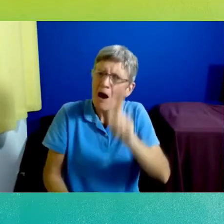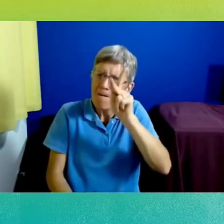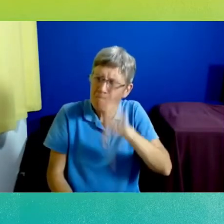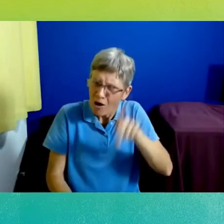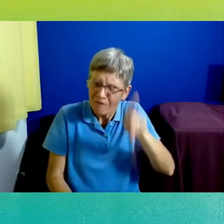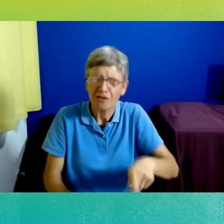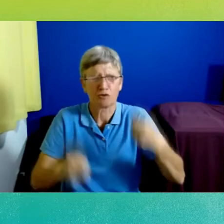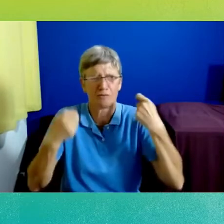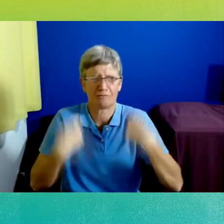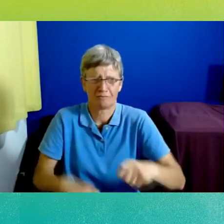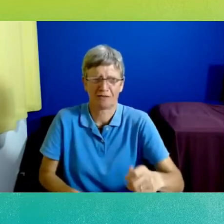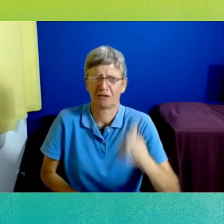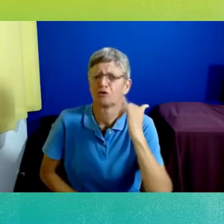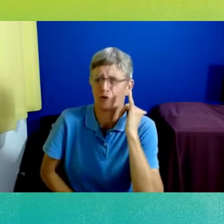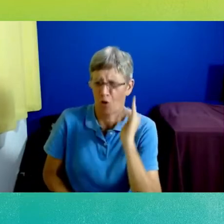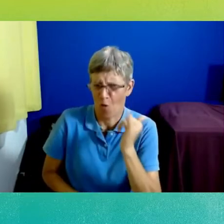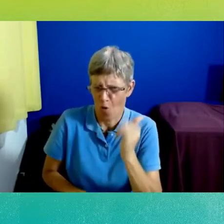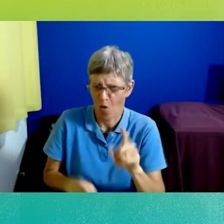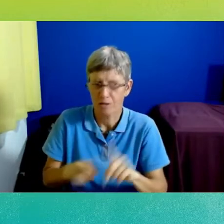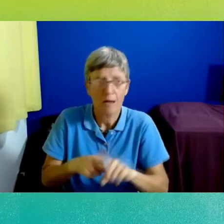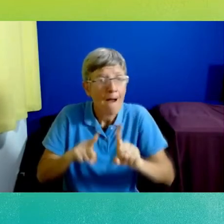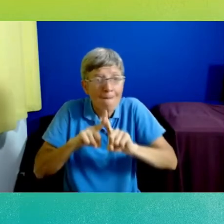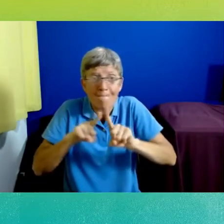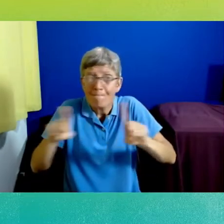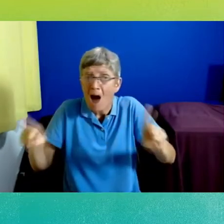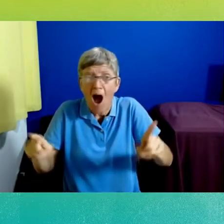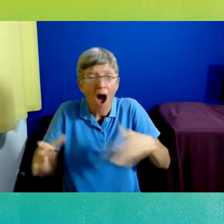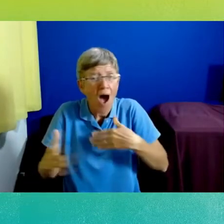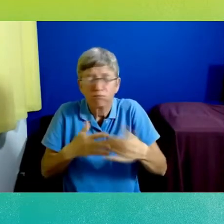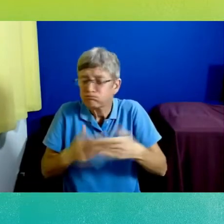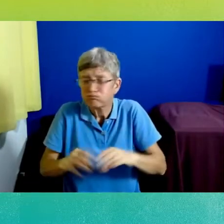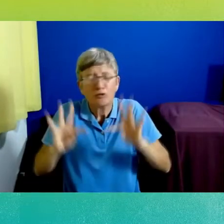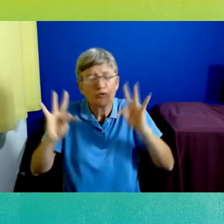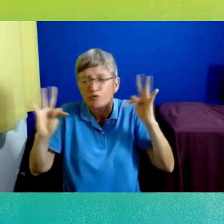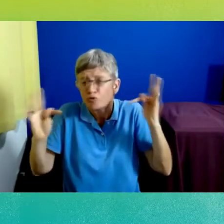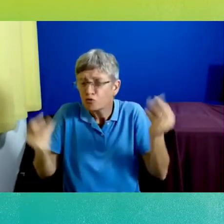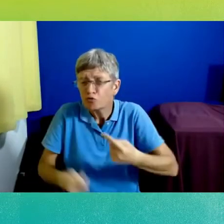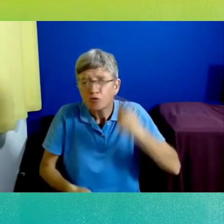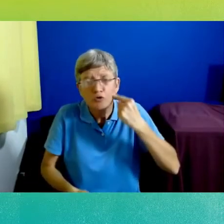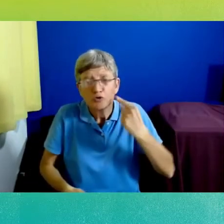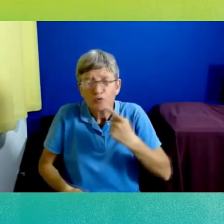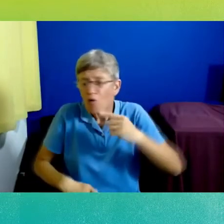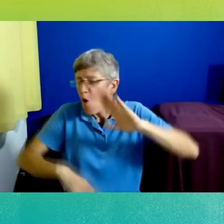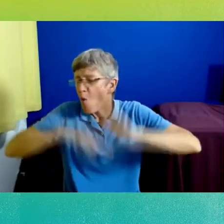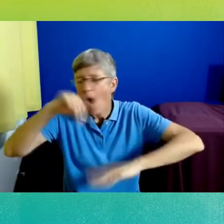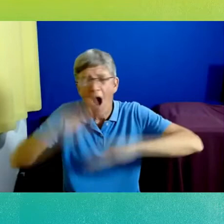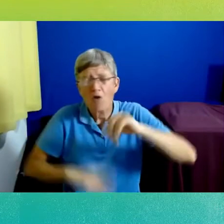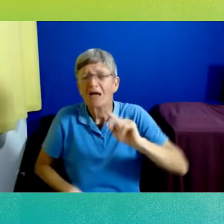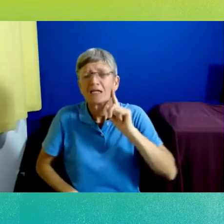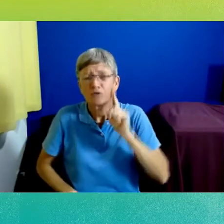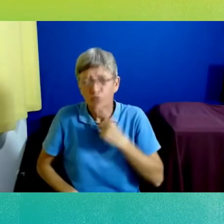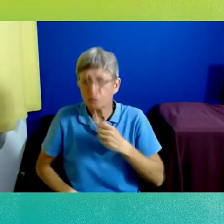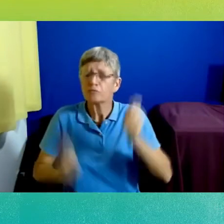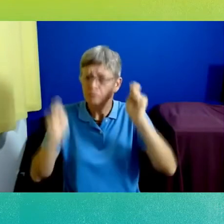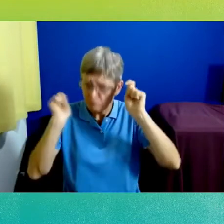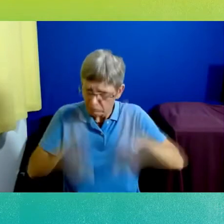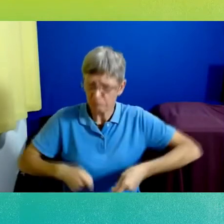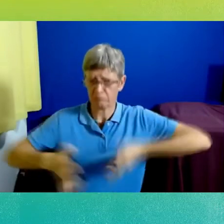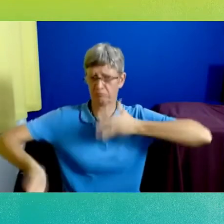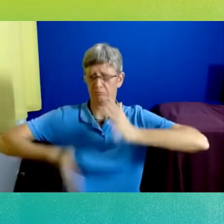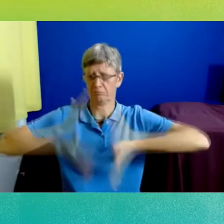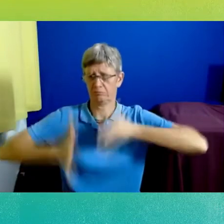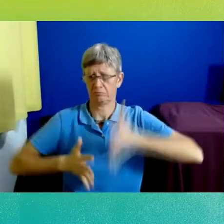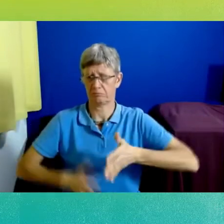o que está, todo esse movimento aí na contação de histórias. Mas, de qualquer forma, a família